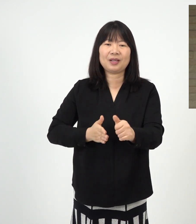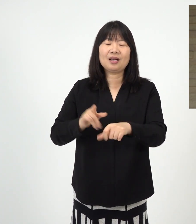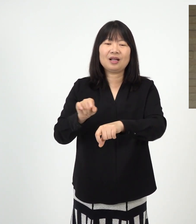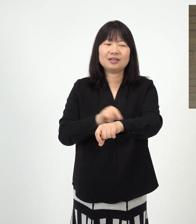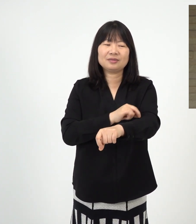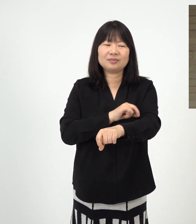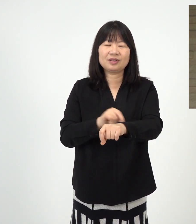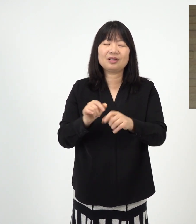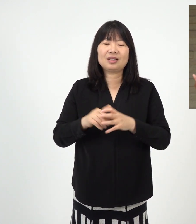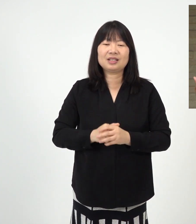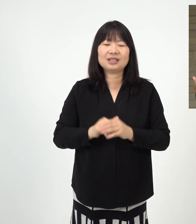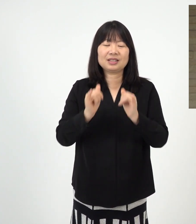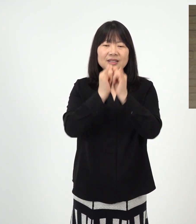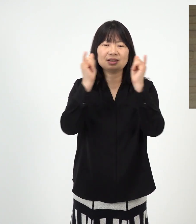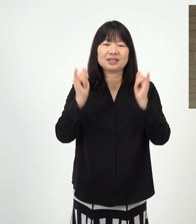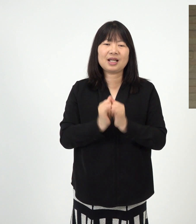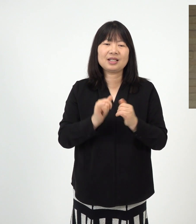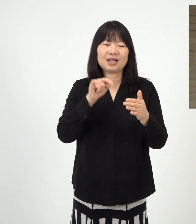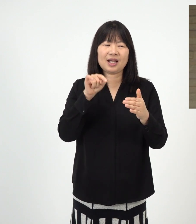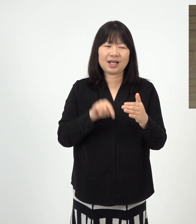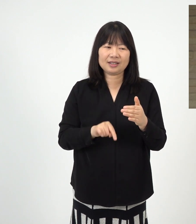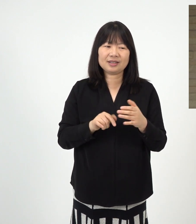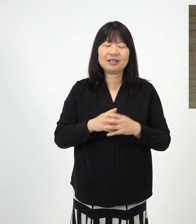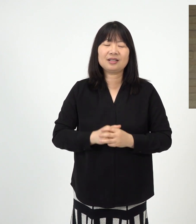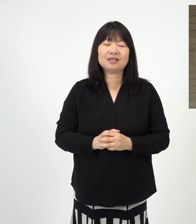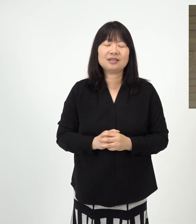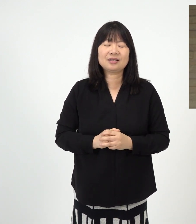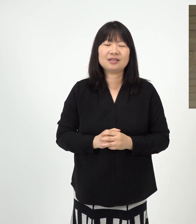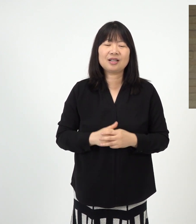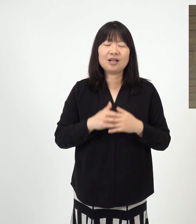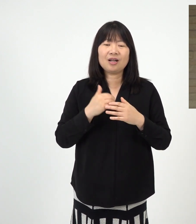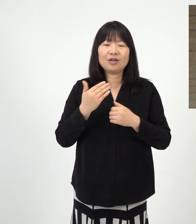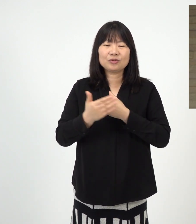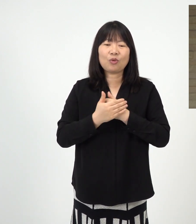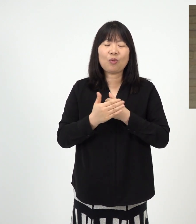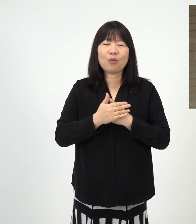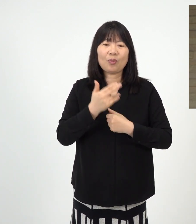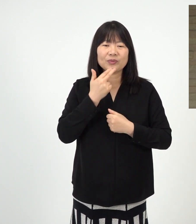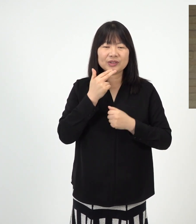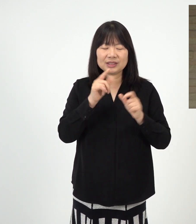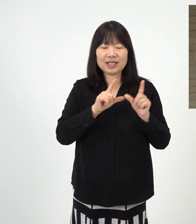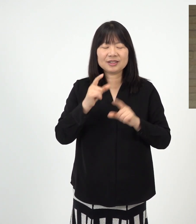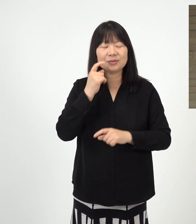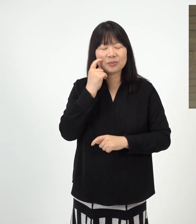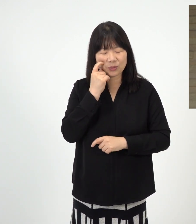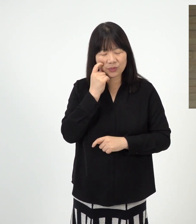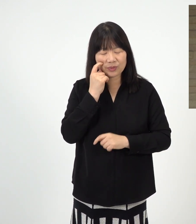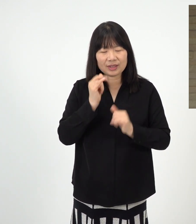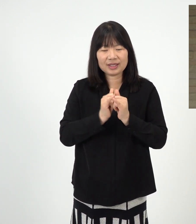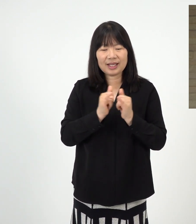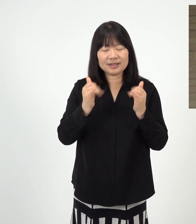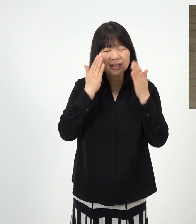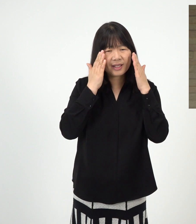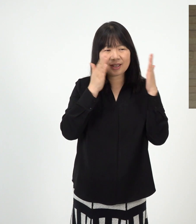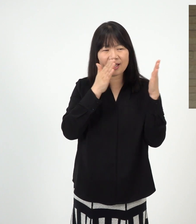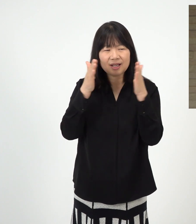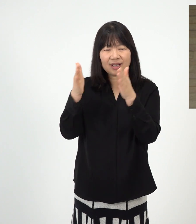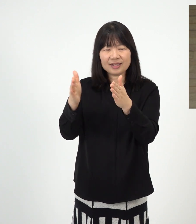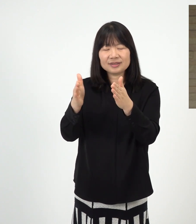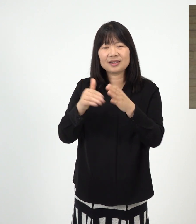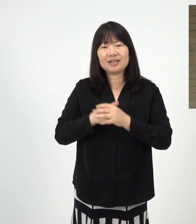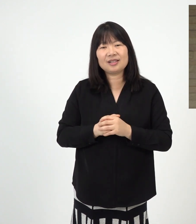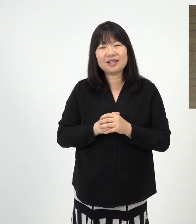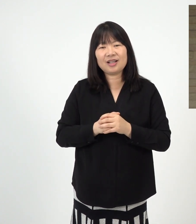특별히 이 사회에 그렇게 누구의 도움 없이는 살아갈 수 없는 자들을 향한 그